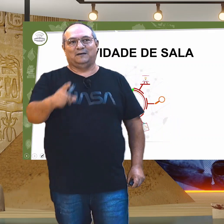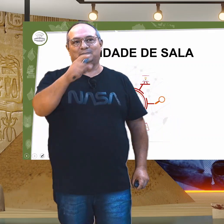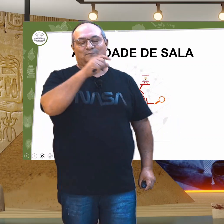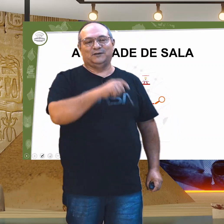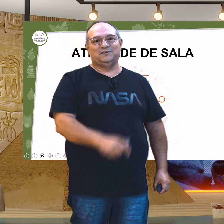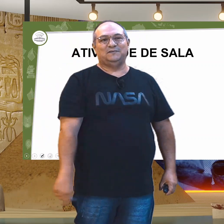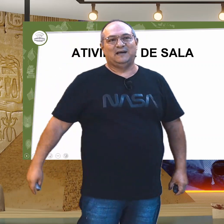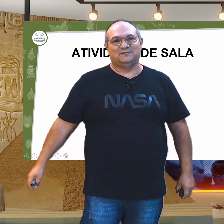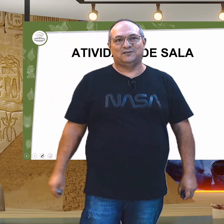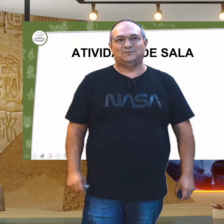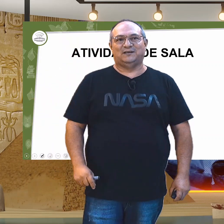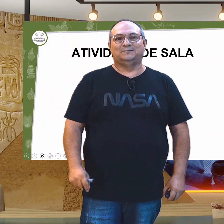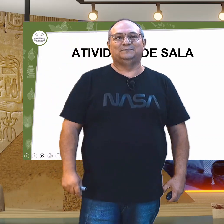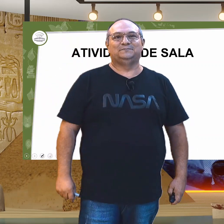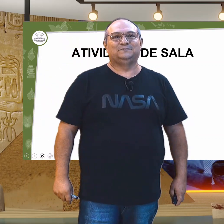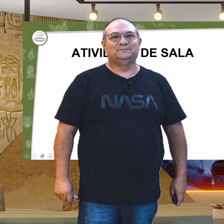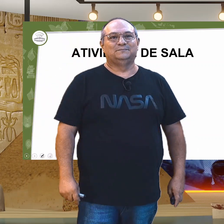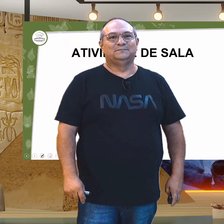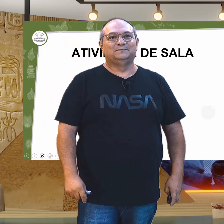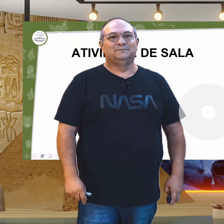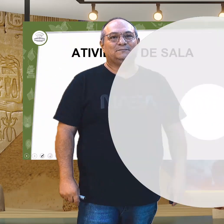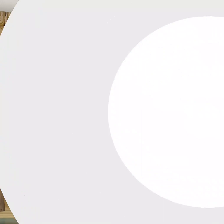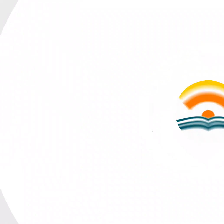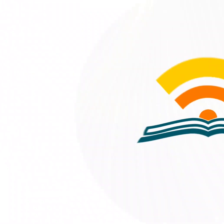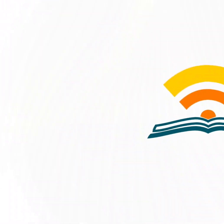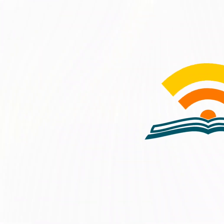Vamos lá. Boa atividade. Tchau, tchau.